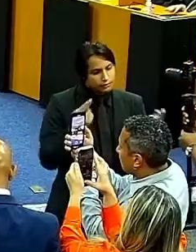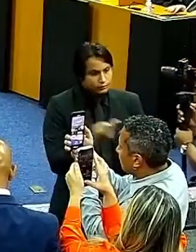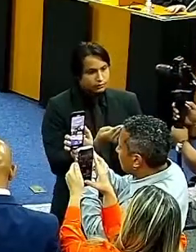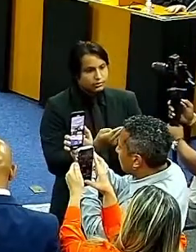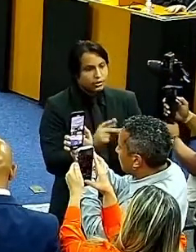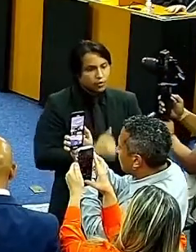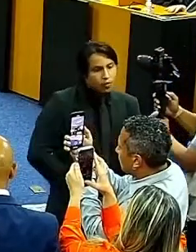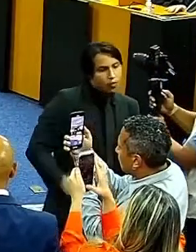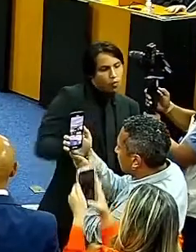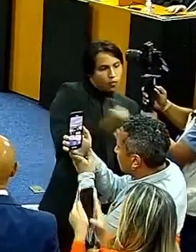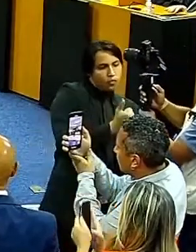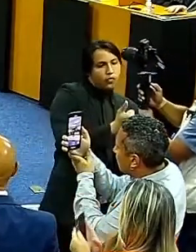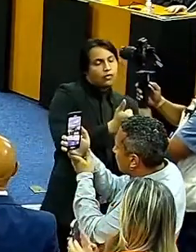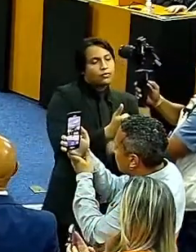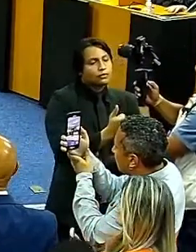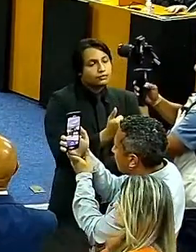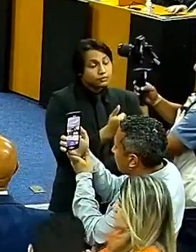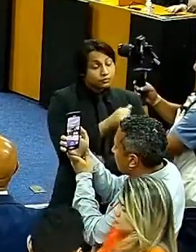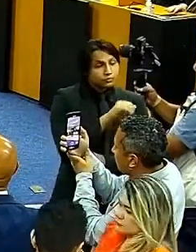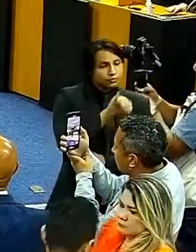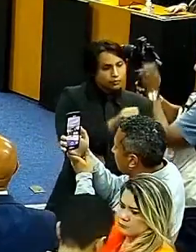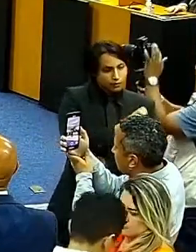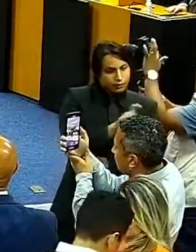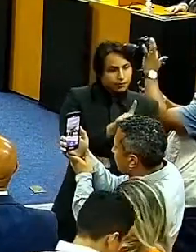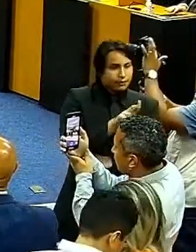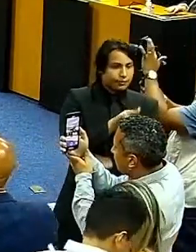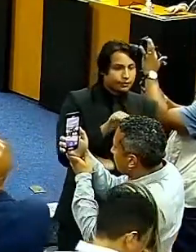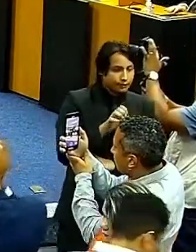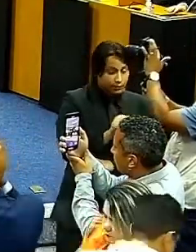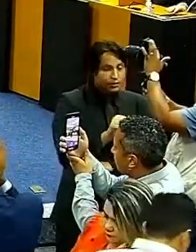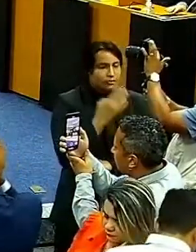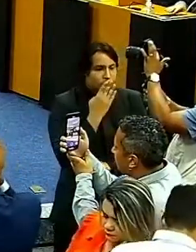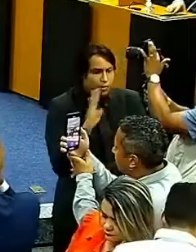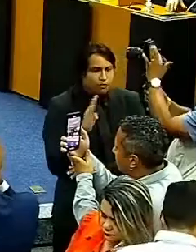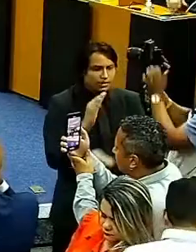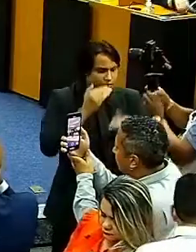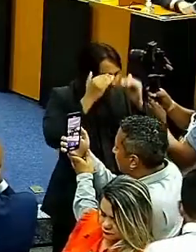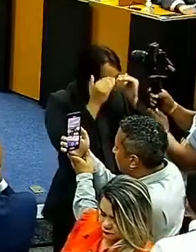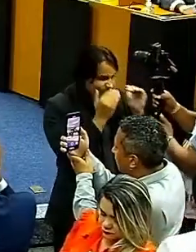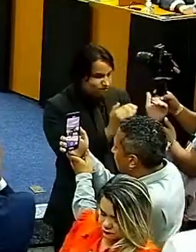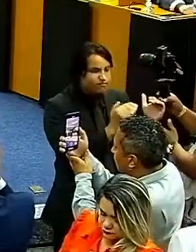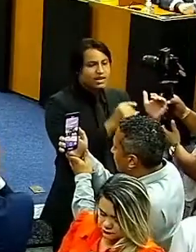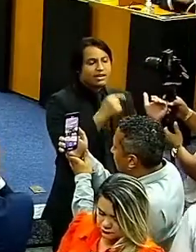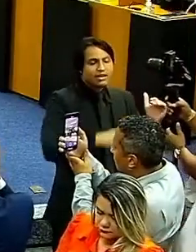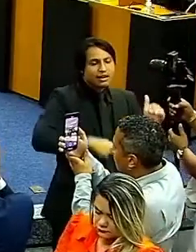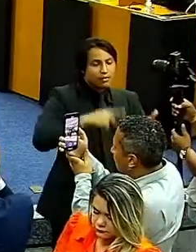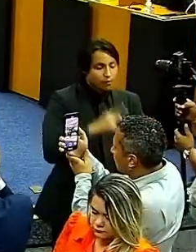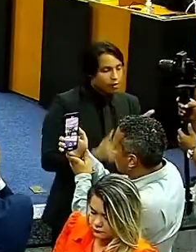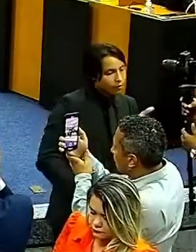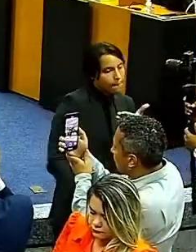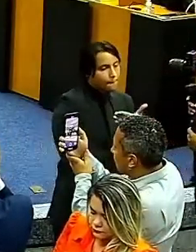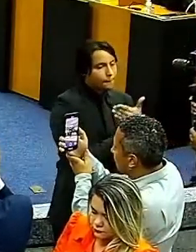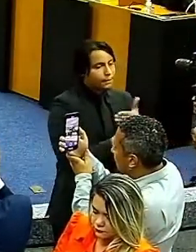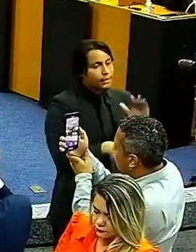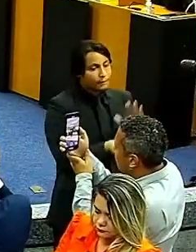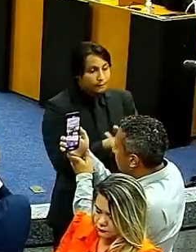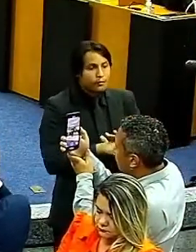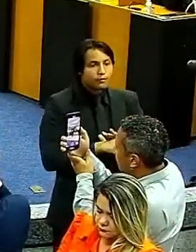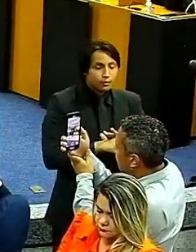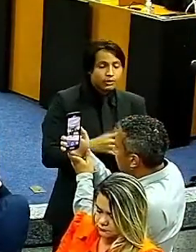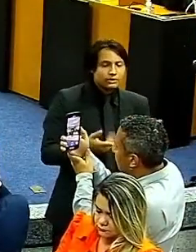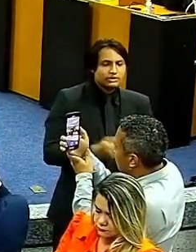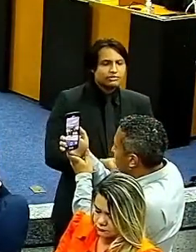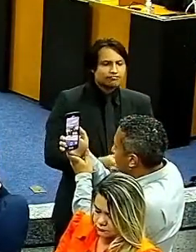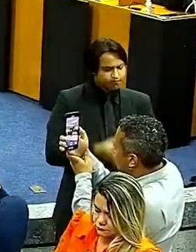ao Desembargador José luí Oliveira de Almeida prometeu cumprir fielmente os deveres e atribuições do cargo firmando o compromisso